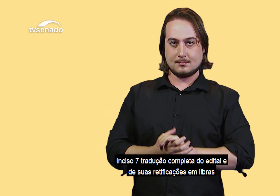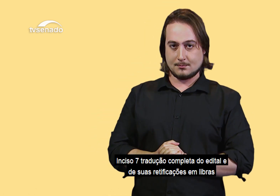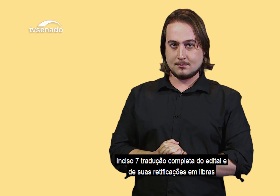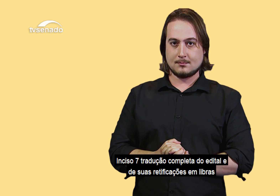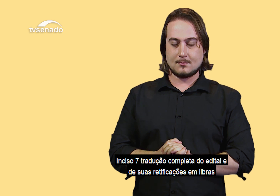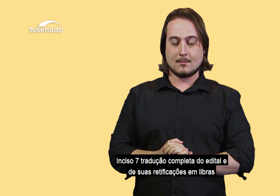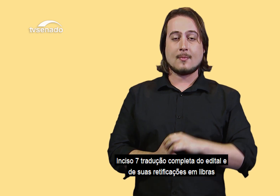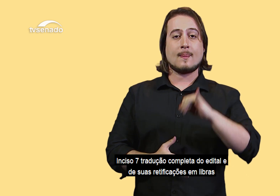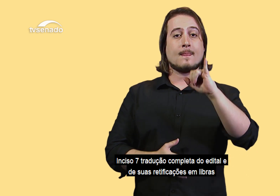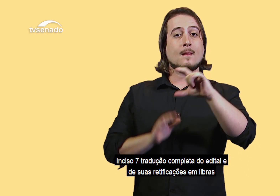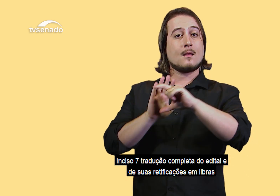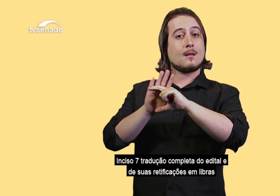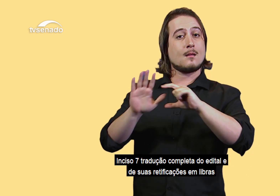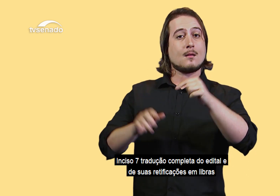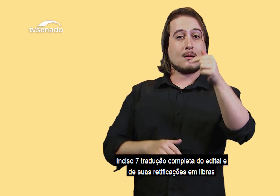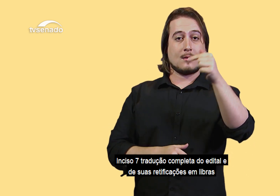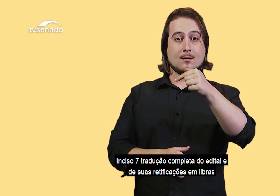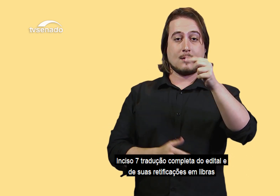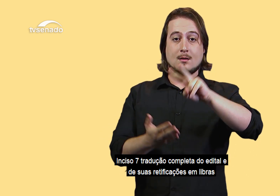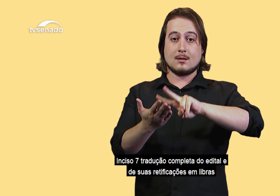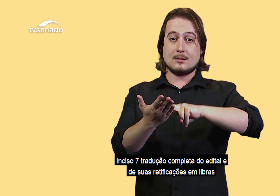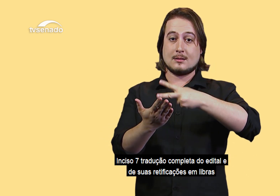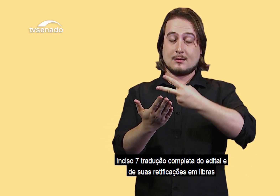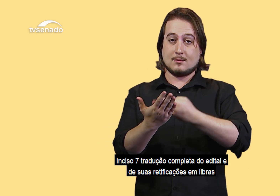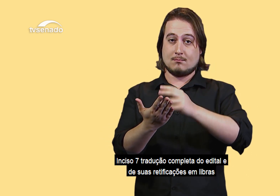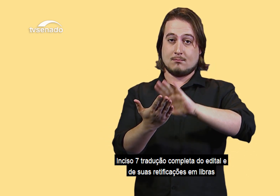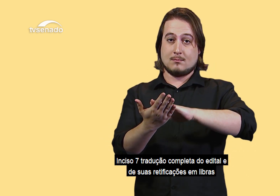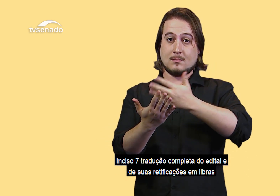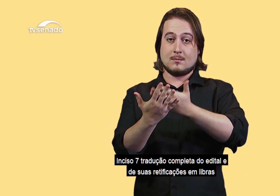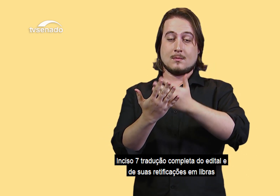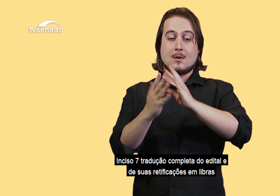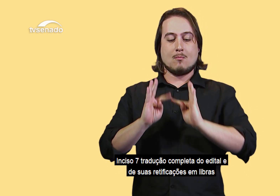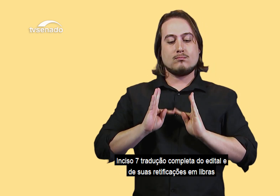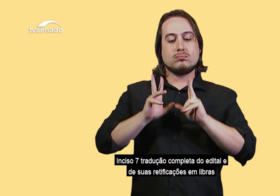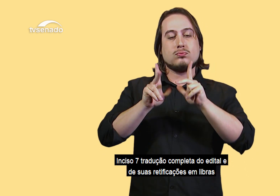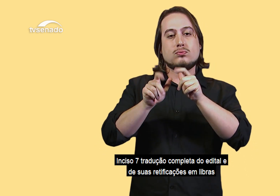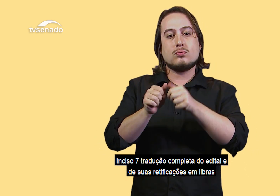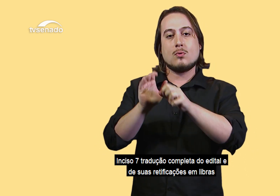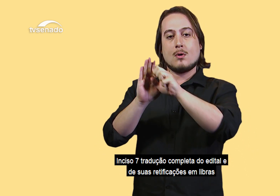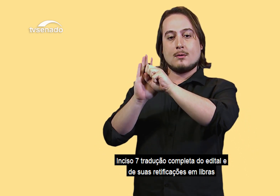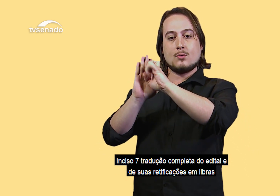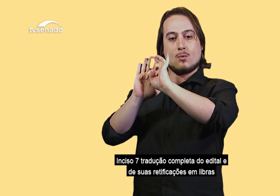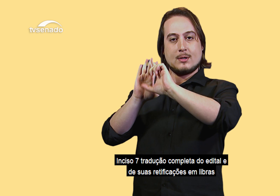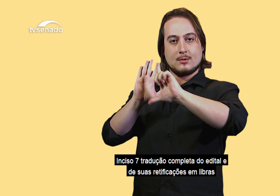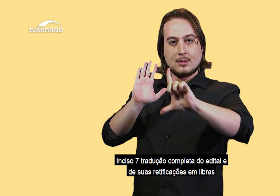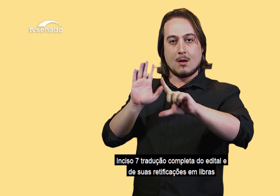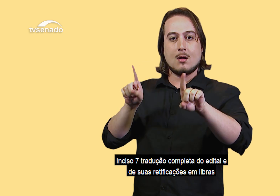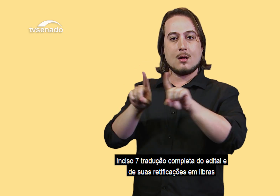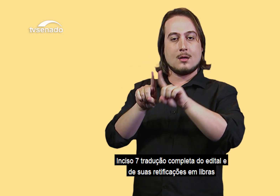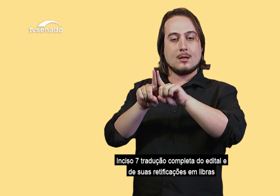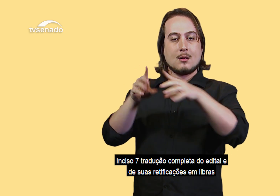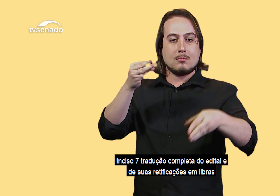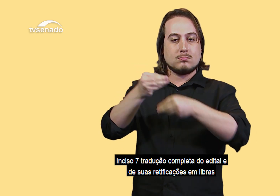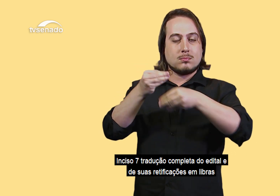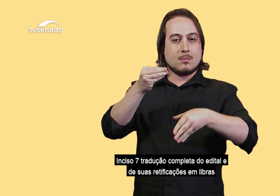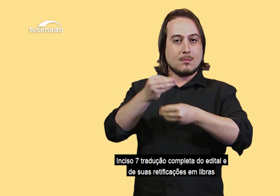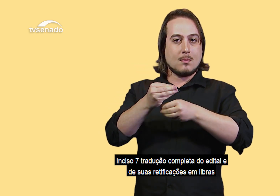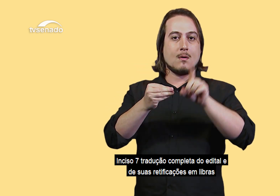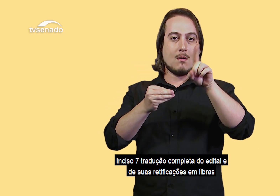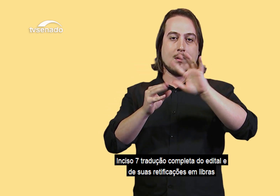Inciso 7. Tradução completa do edital e de suas retificações em Libras.